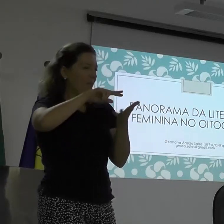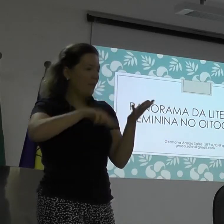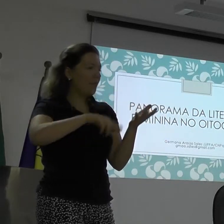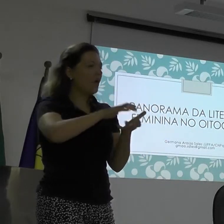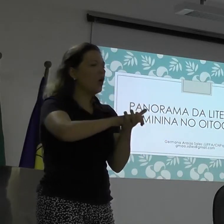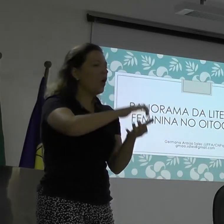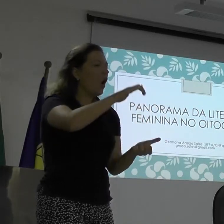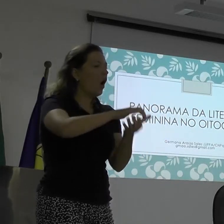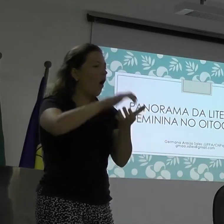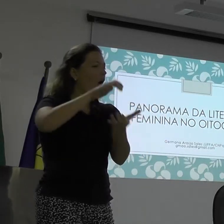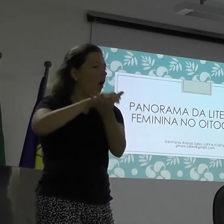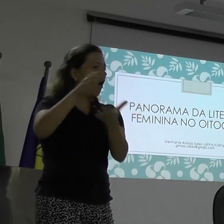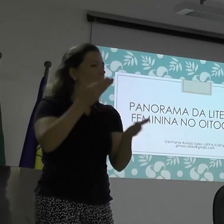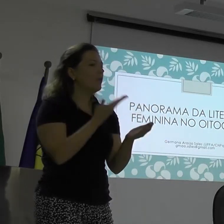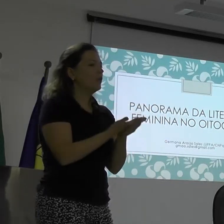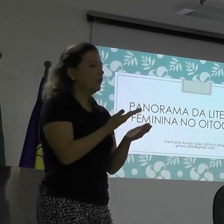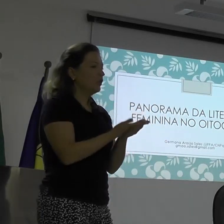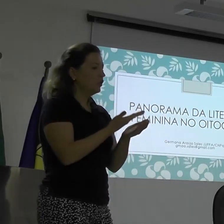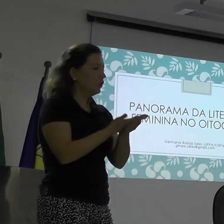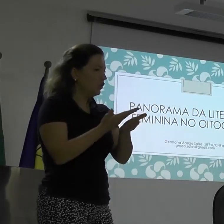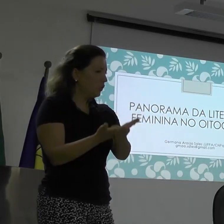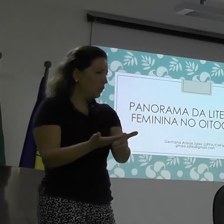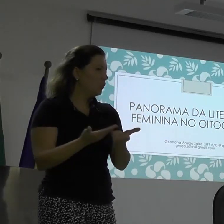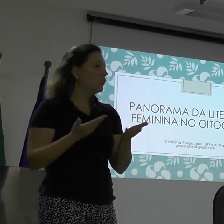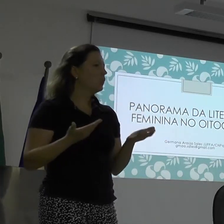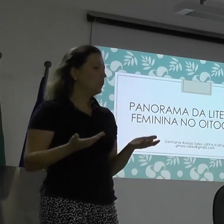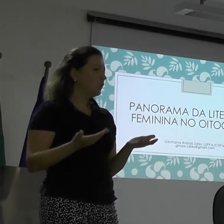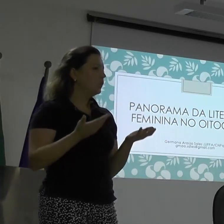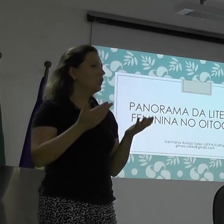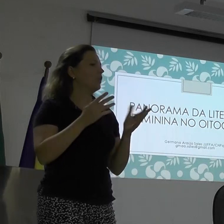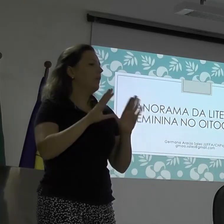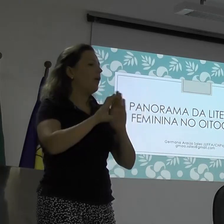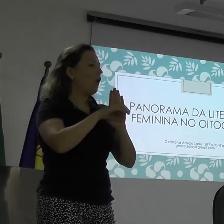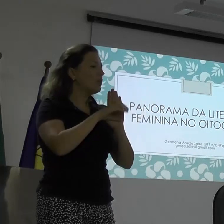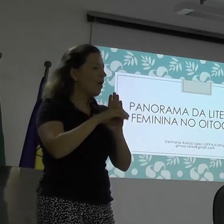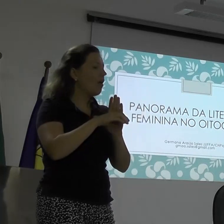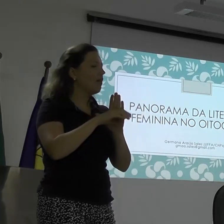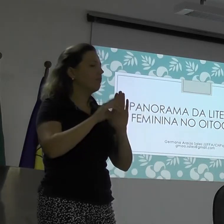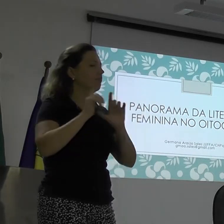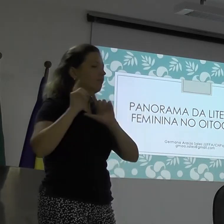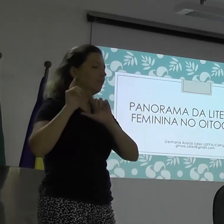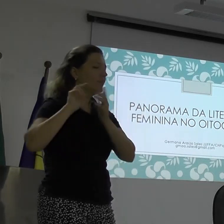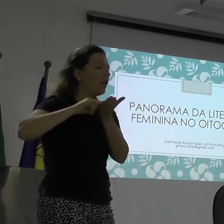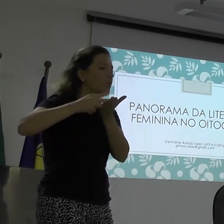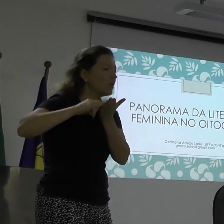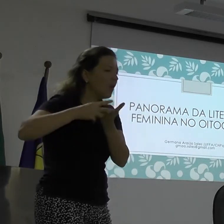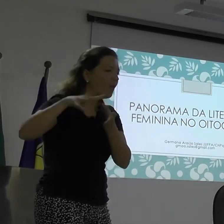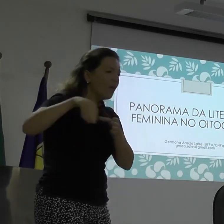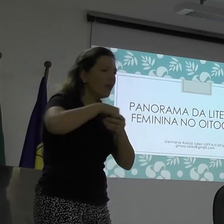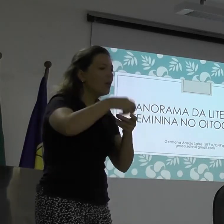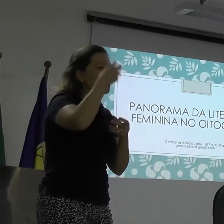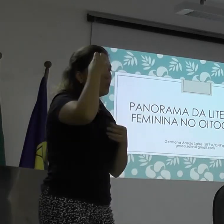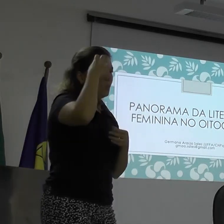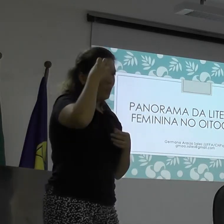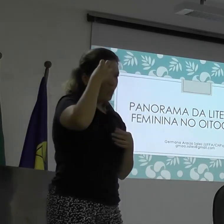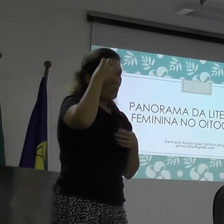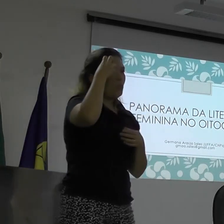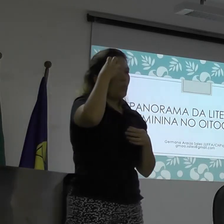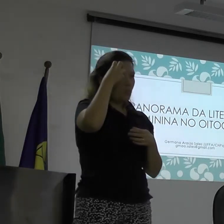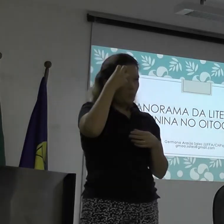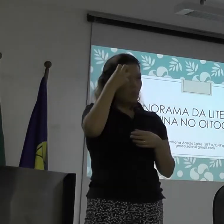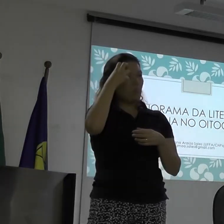gente estuda, como a gente estuda e o conceito de tradução com essas culturas que até